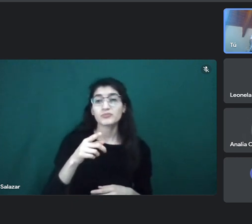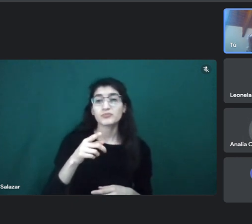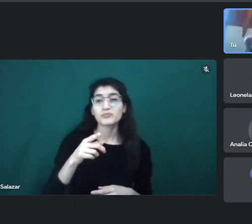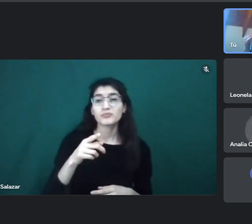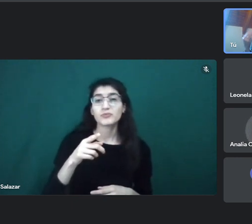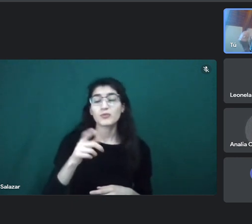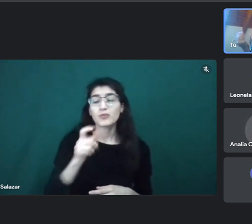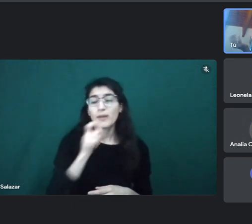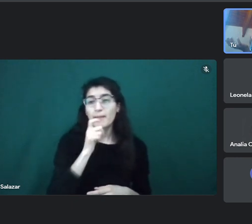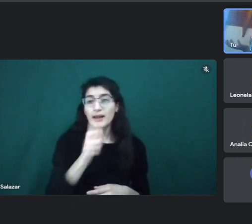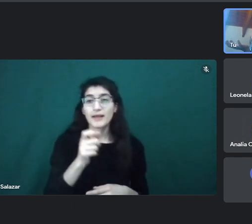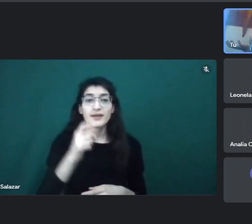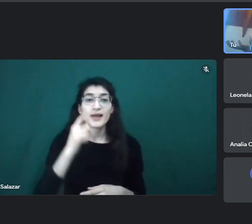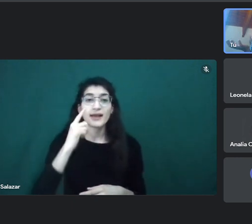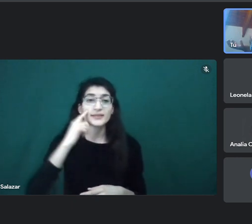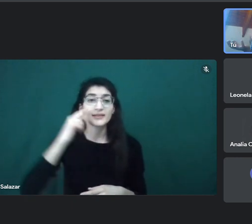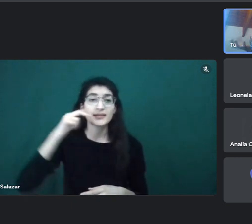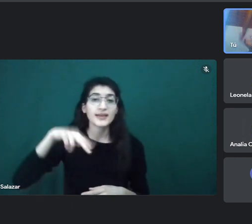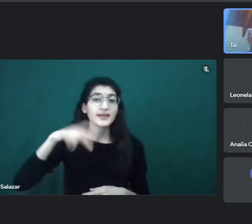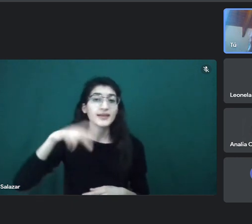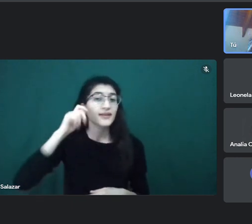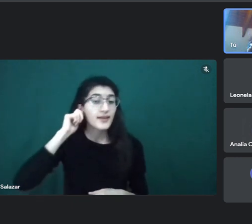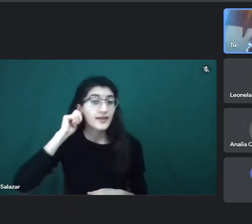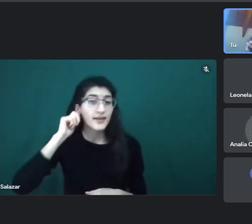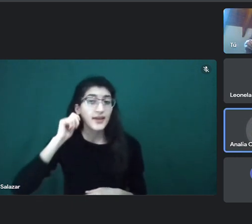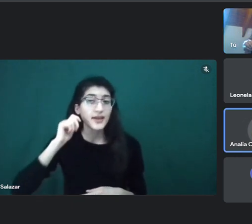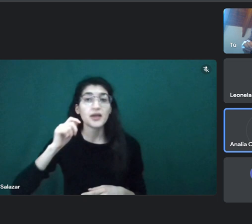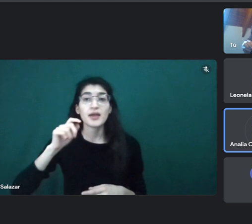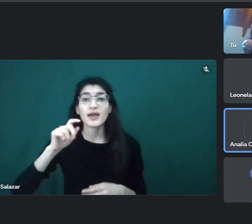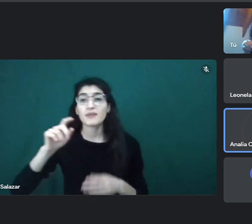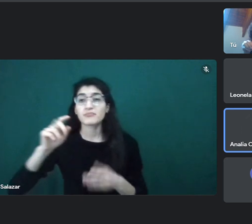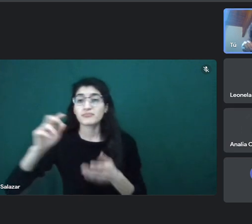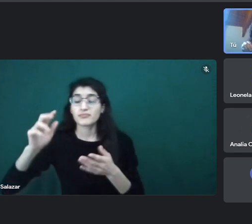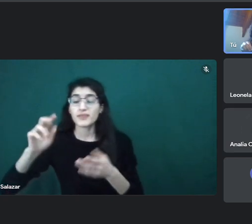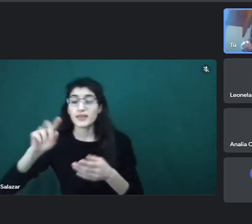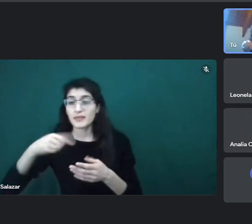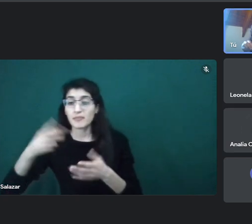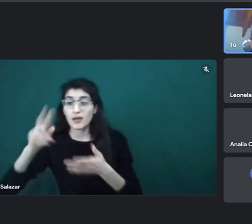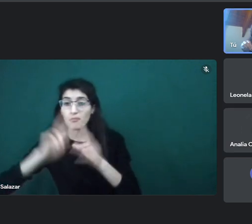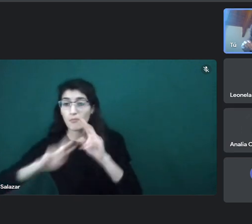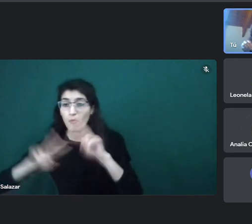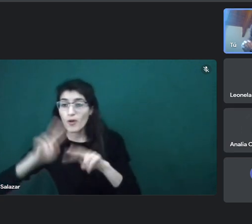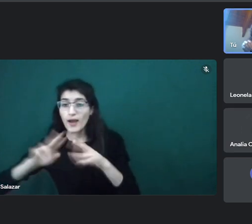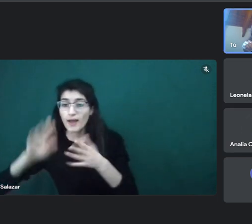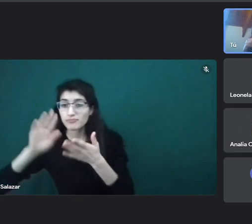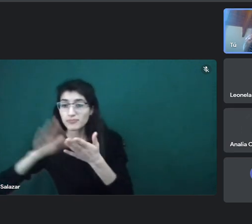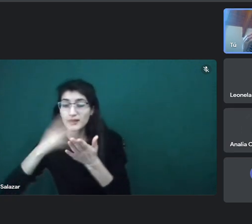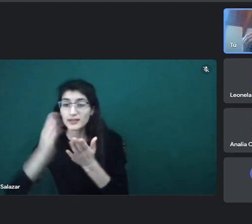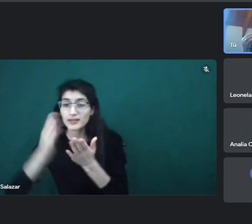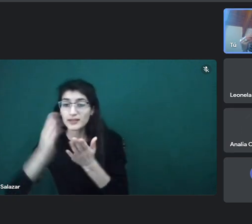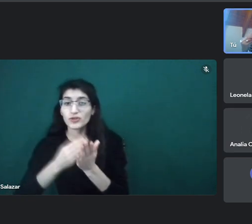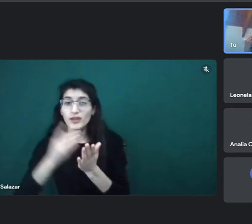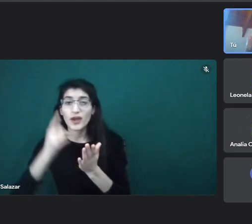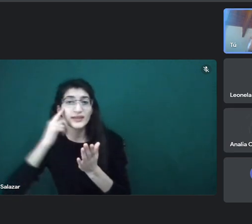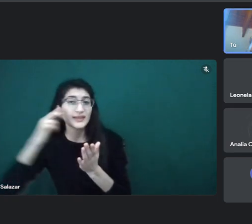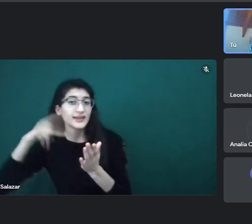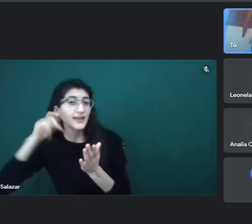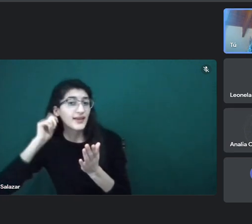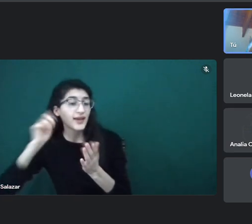tienen que sacar ING y ver cuál de las acepciones de ese verbo correspondería y